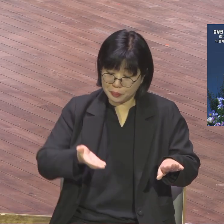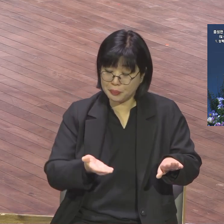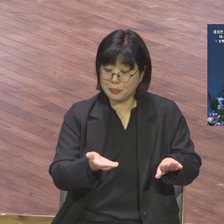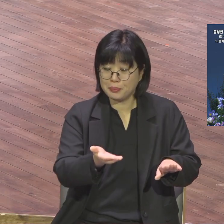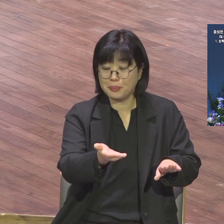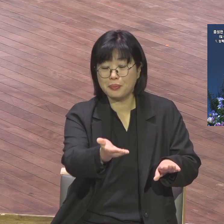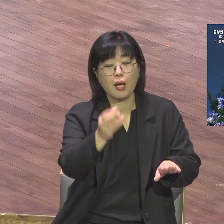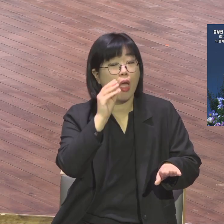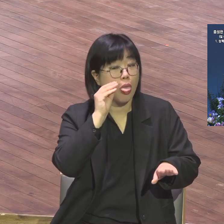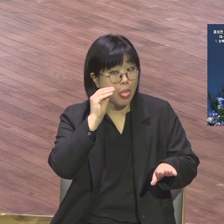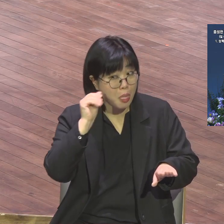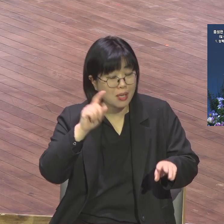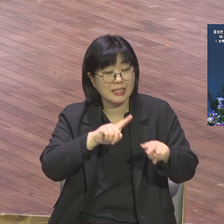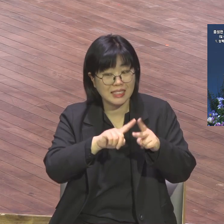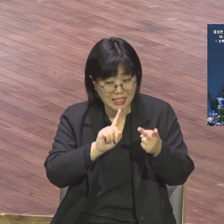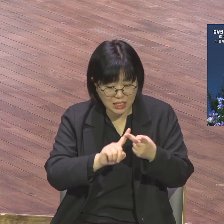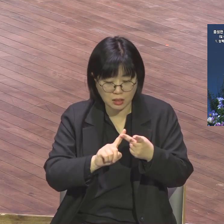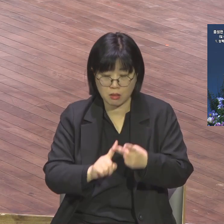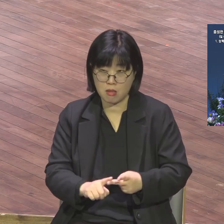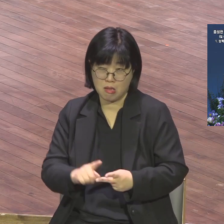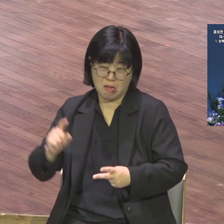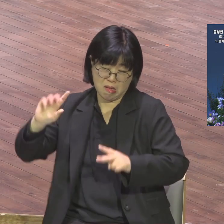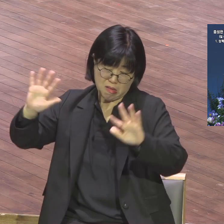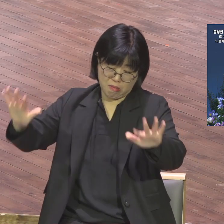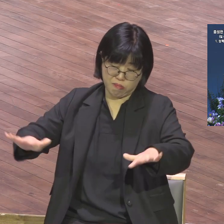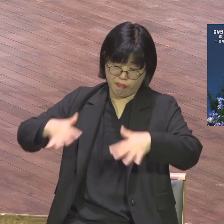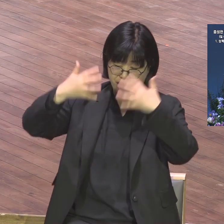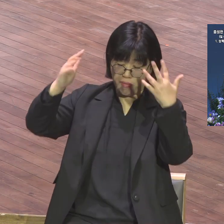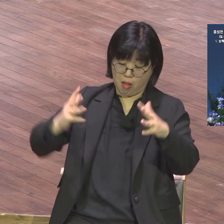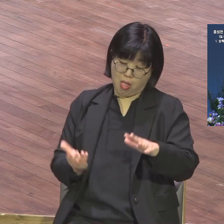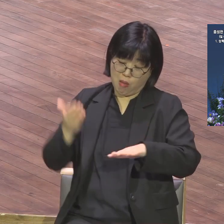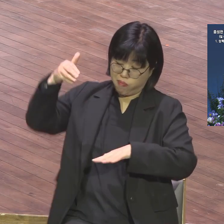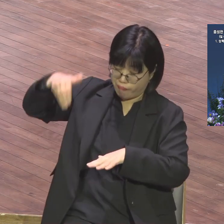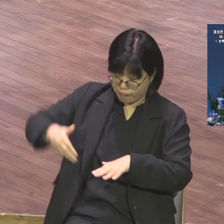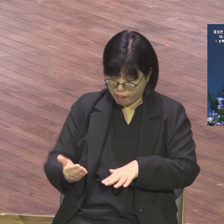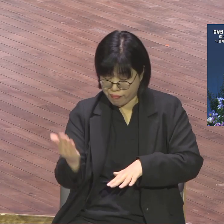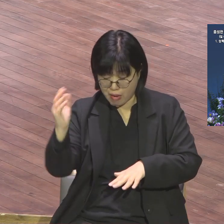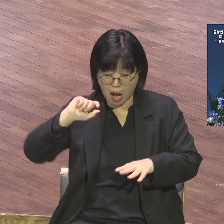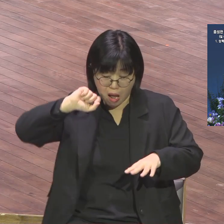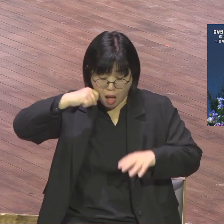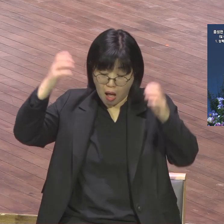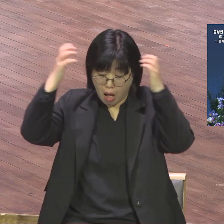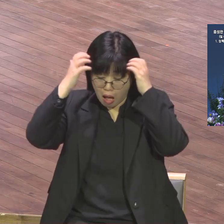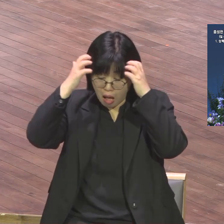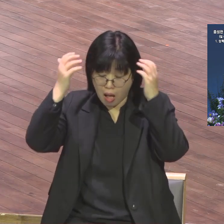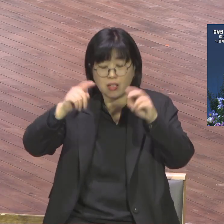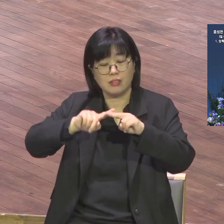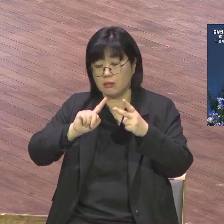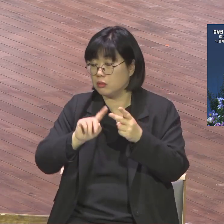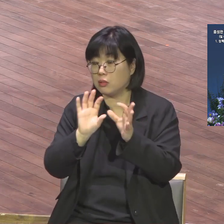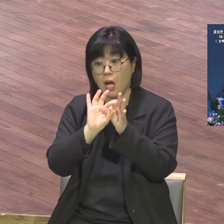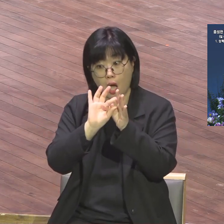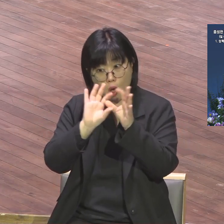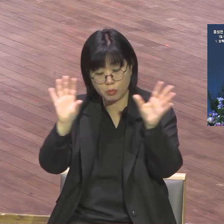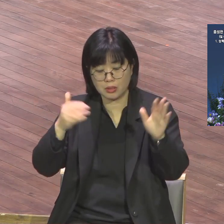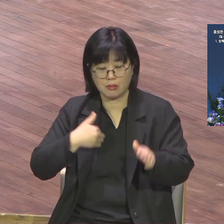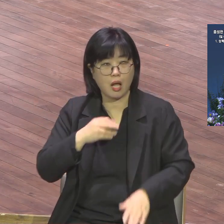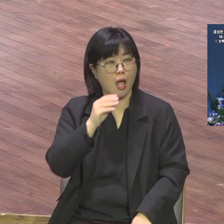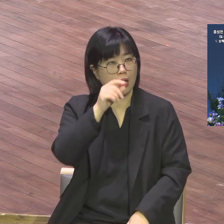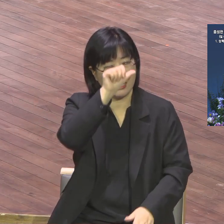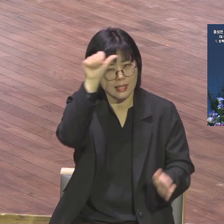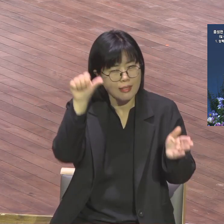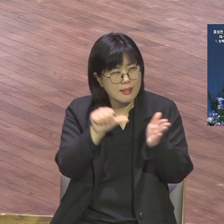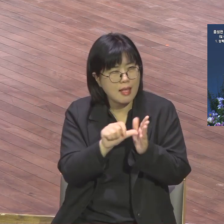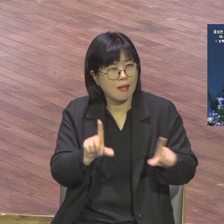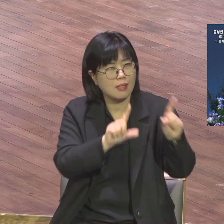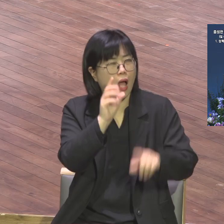여러분이 주님과 깊은 소통을 한다고 하면 오직 그리스도가 된다고 하면